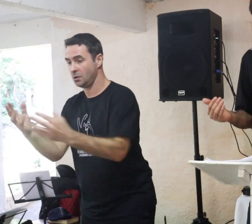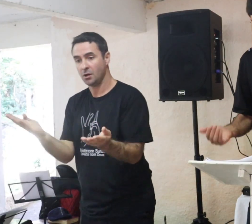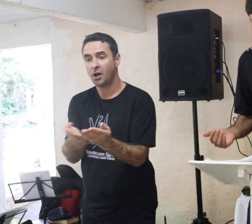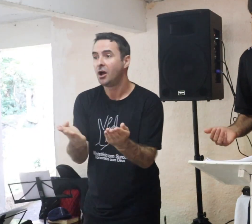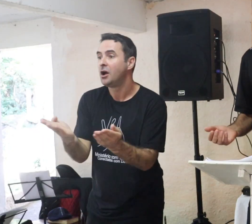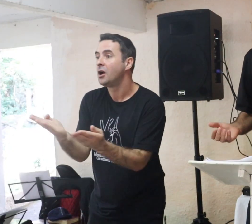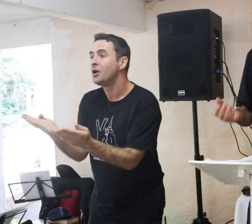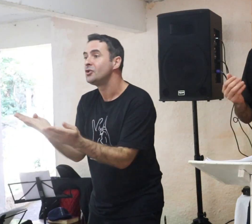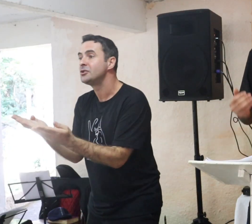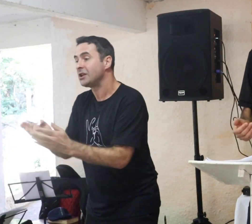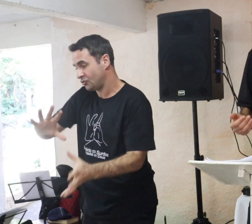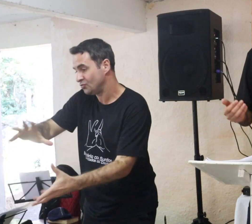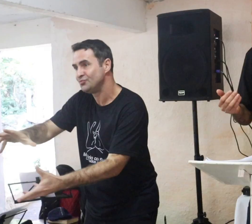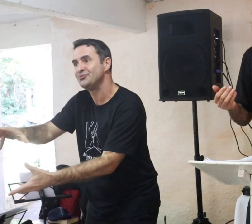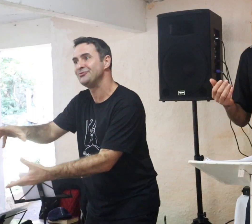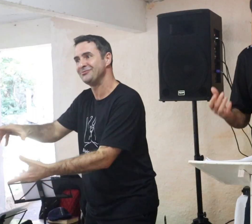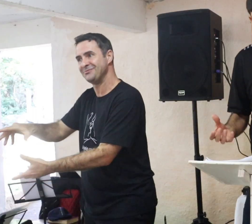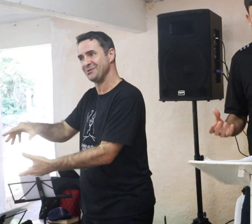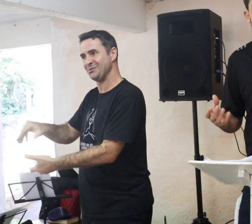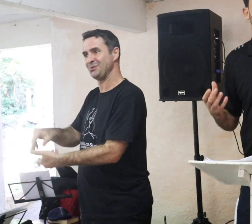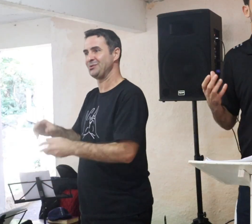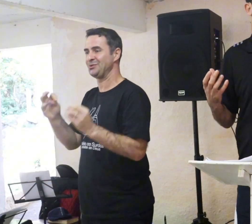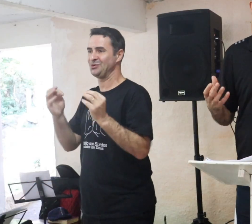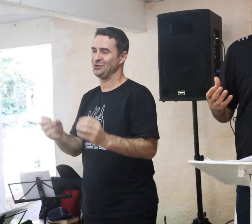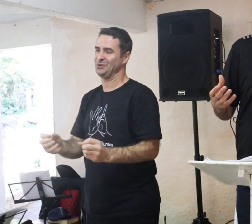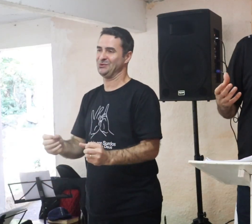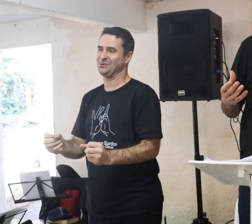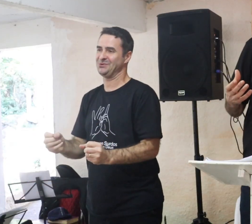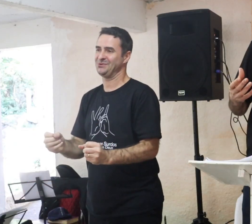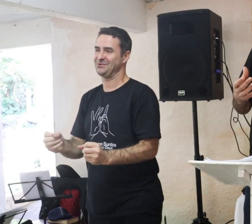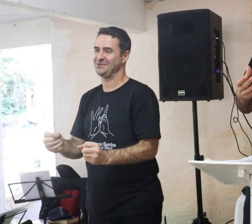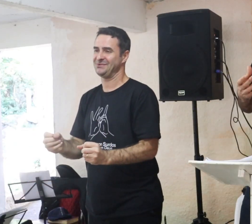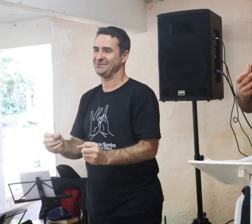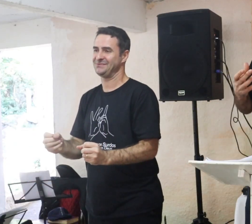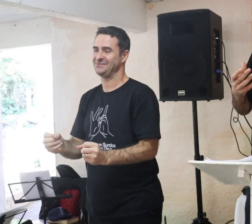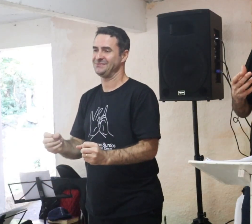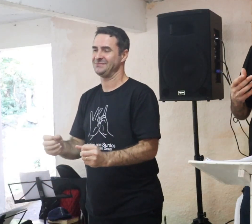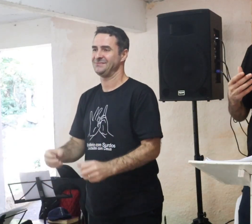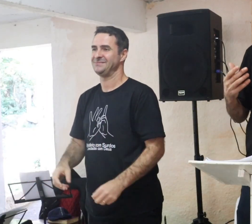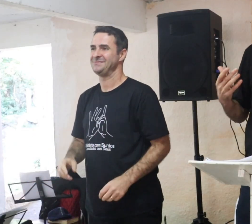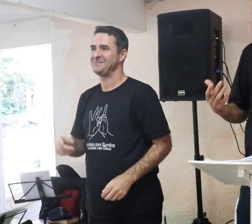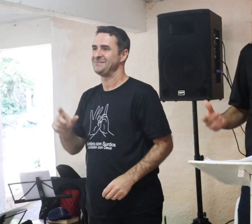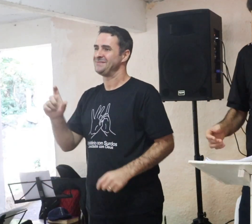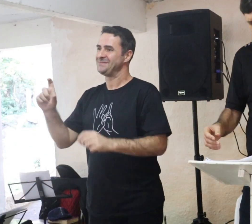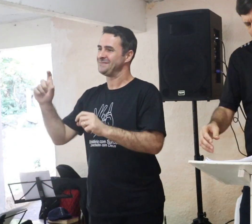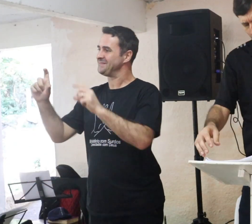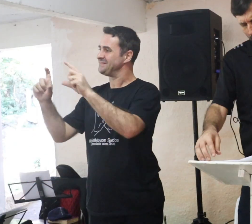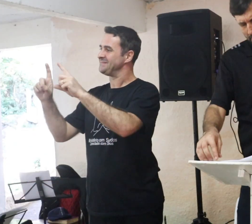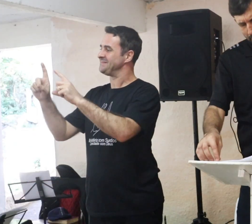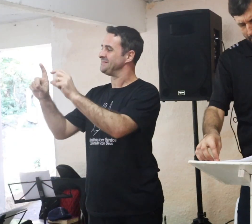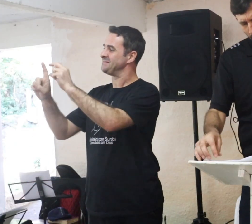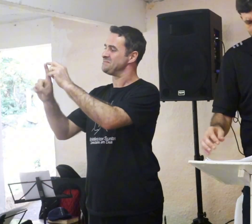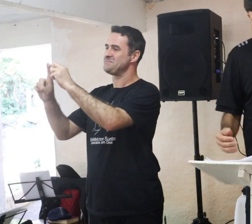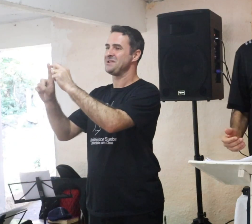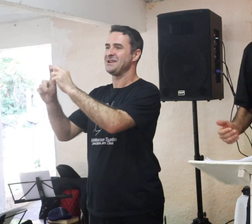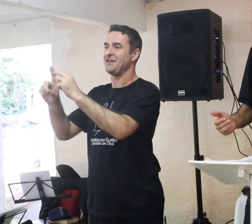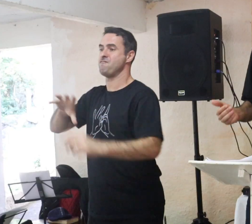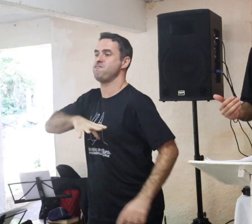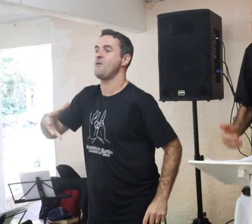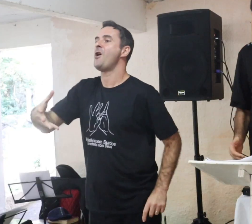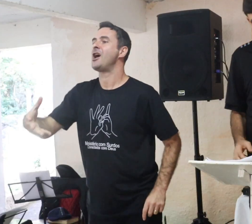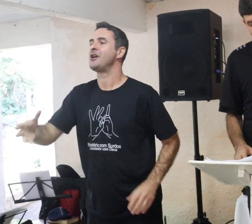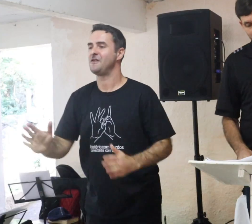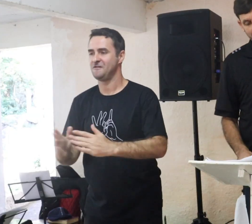confins da terra até os confins do céu. Uma palavra de grande encorajamento. A igreja